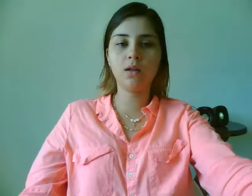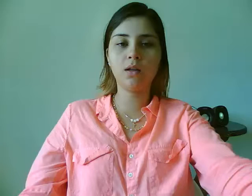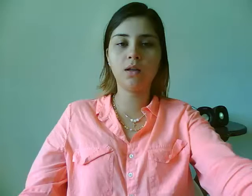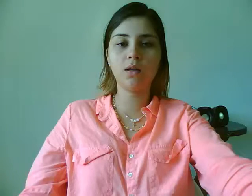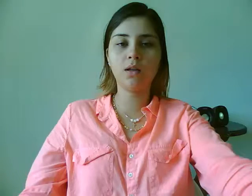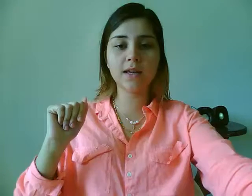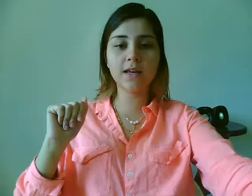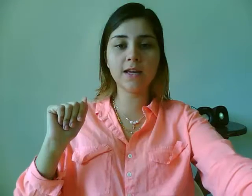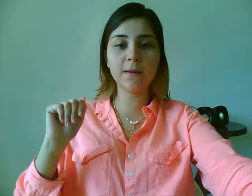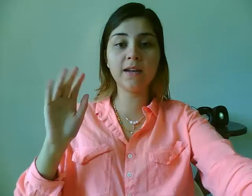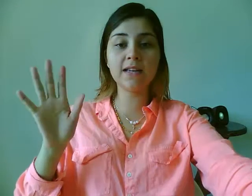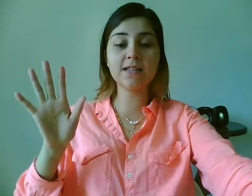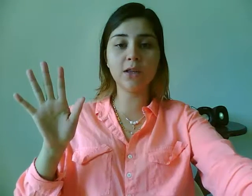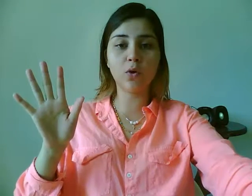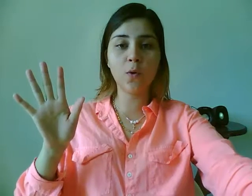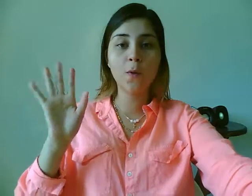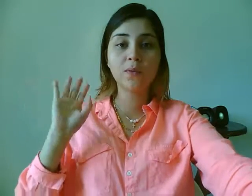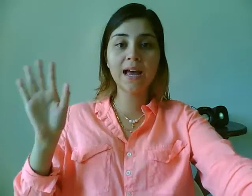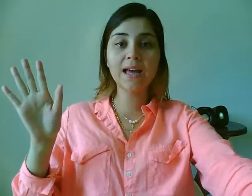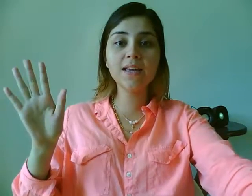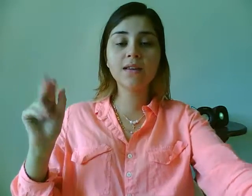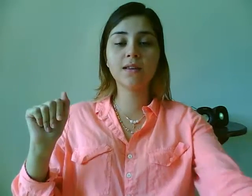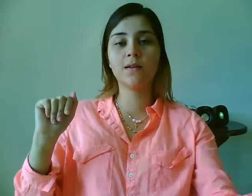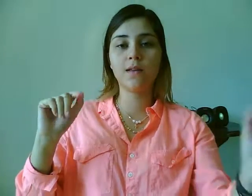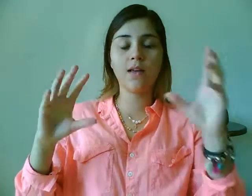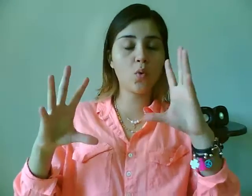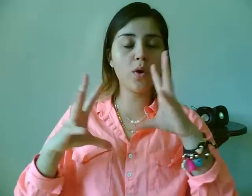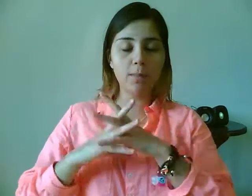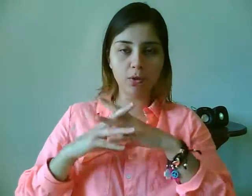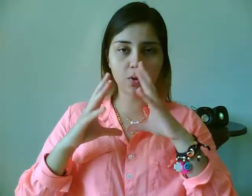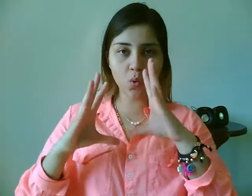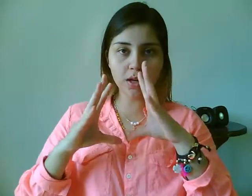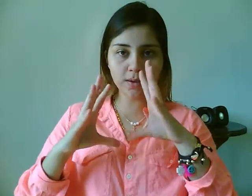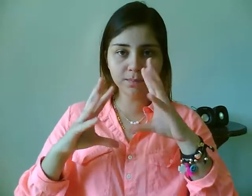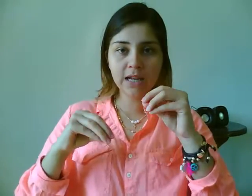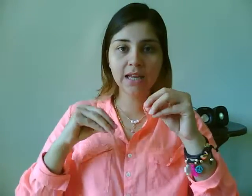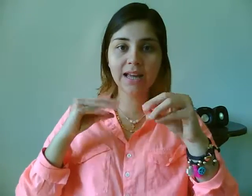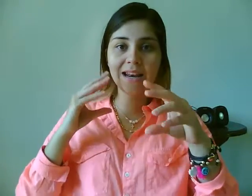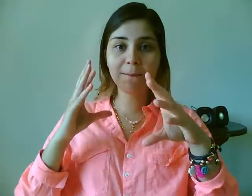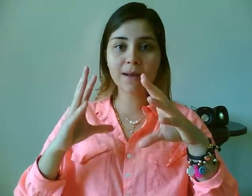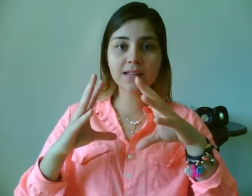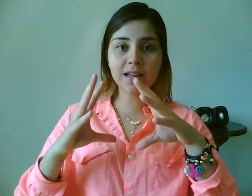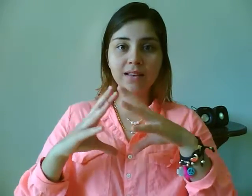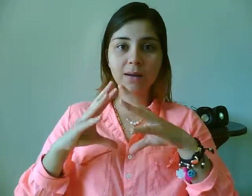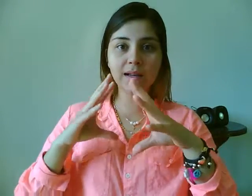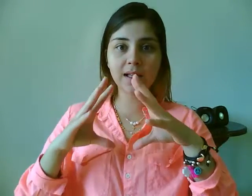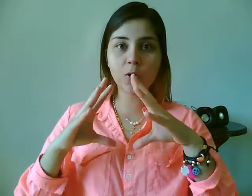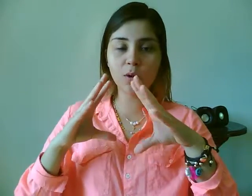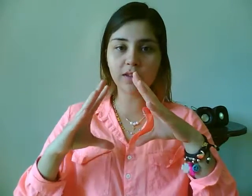componentes vendrían siendo KI, perdón, QI, que es está marcada como el estado